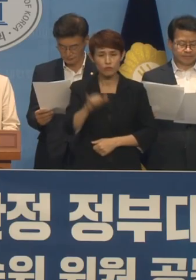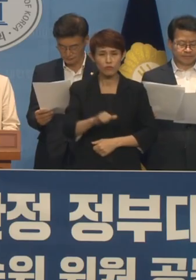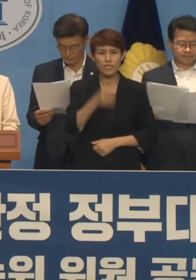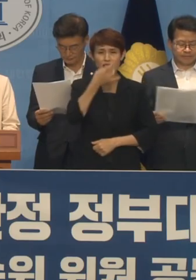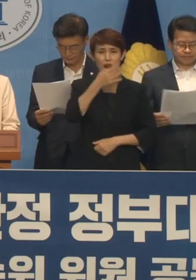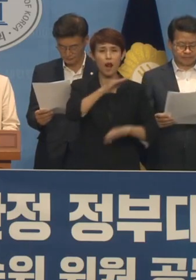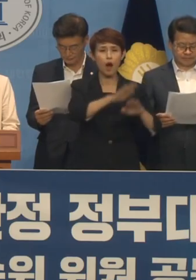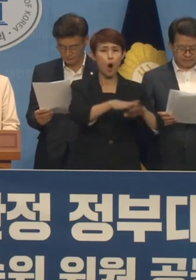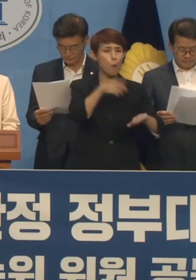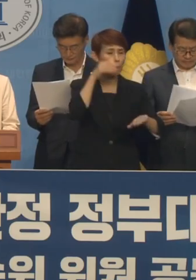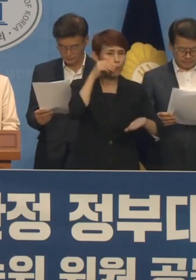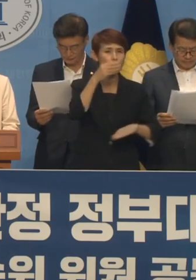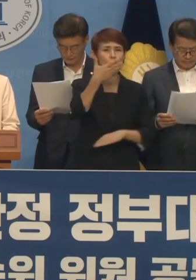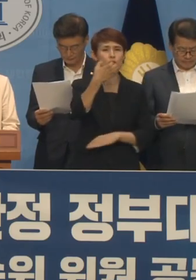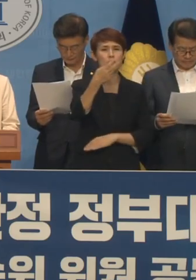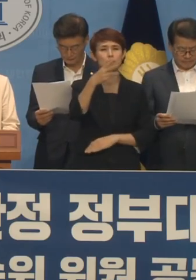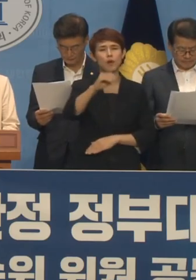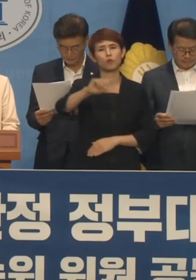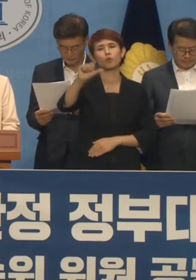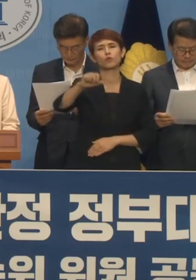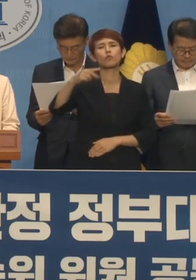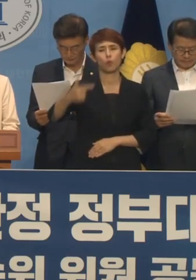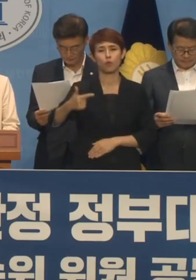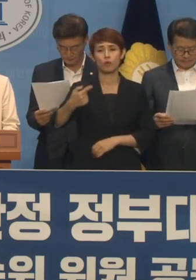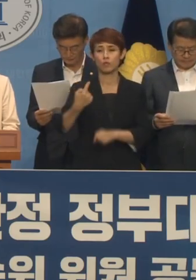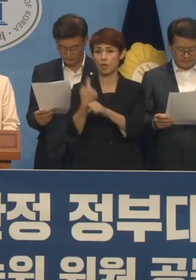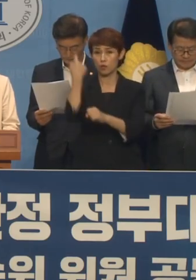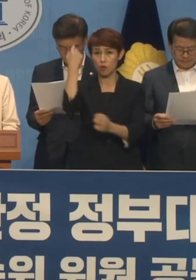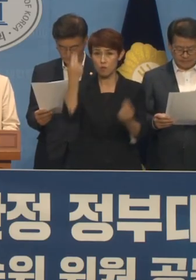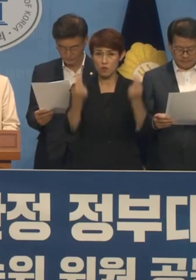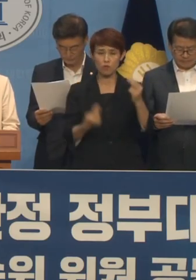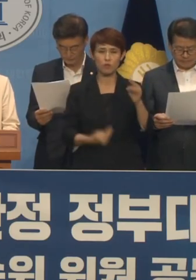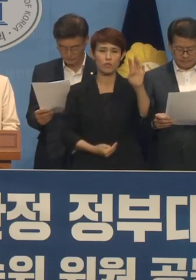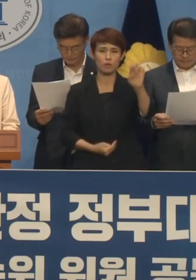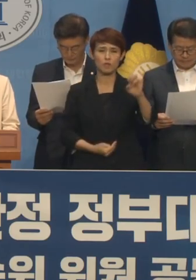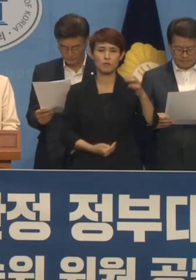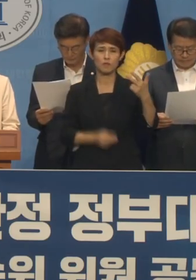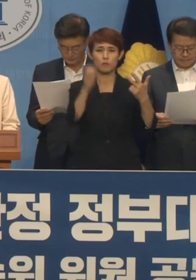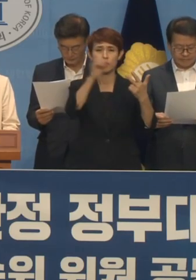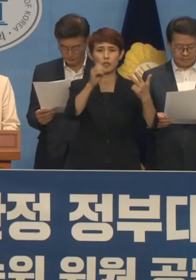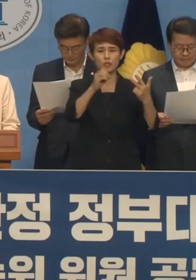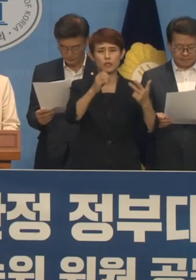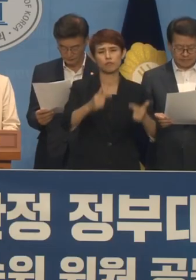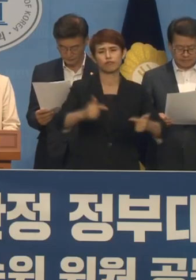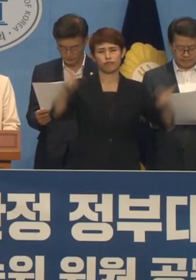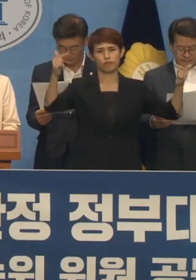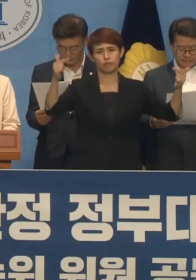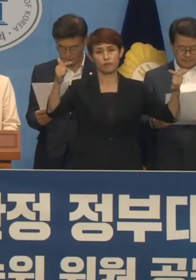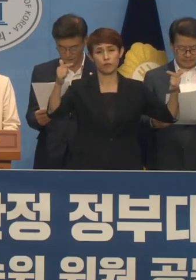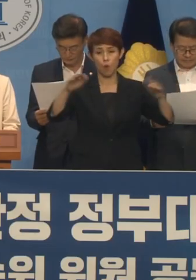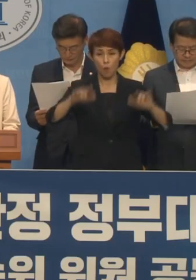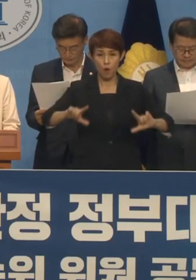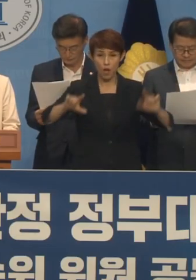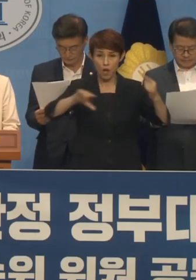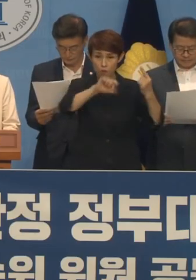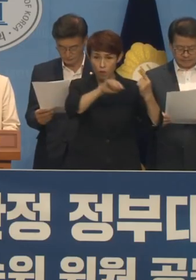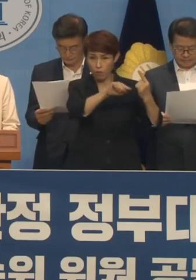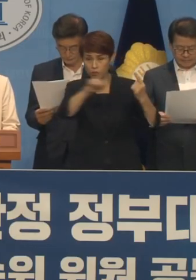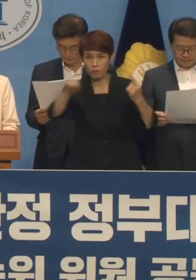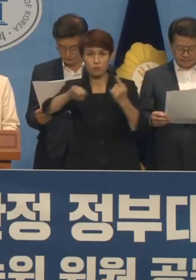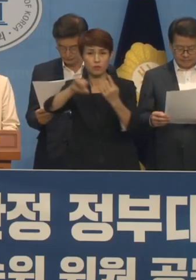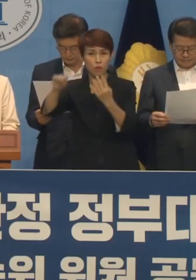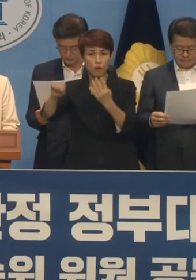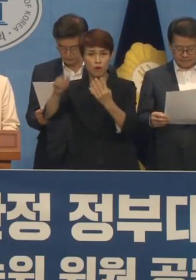92만 5천 톤으로 전년 대비 25만 톤, 약 37%가량이 증가하였고 올해 1월부터